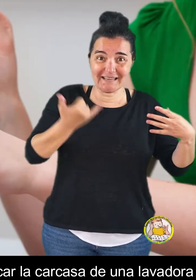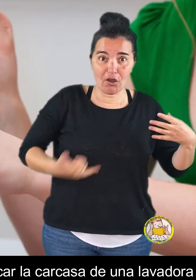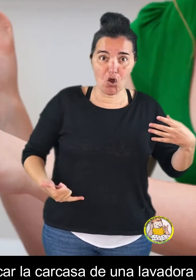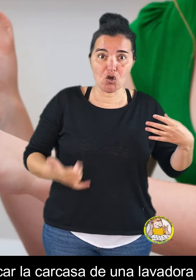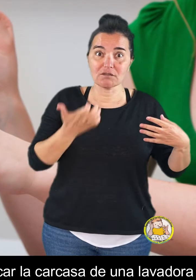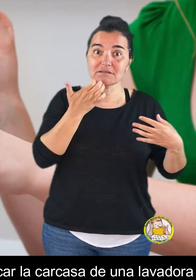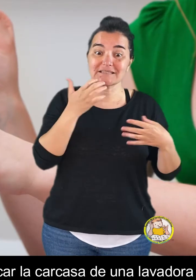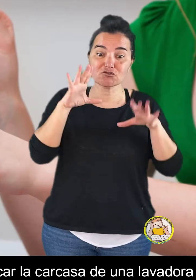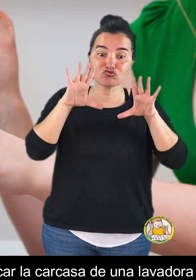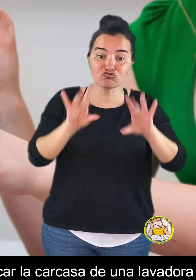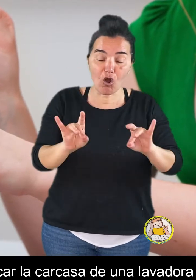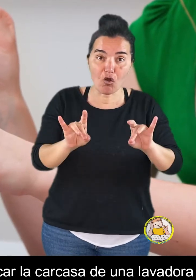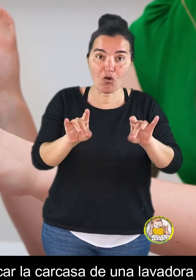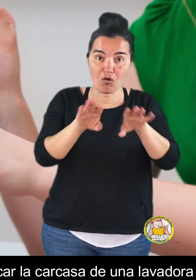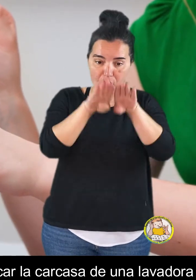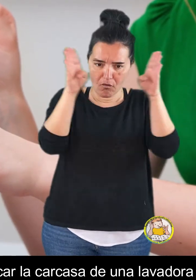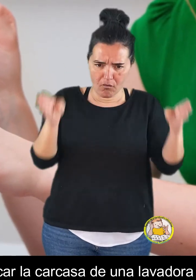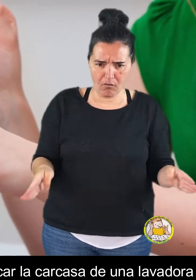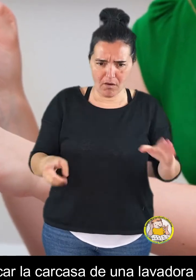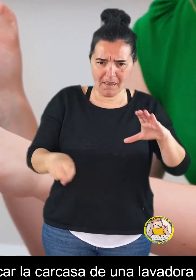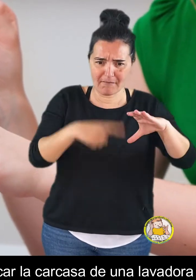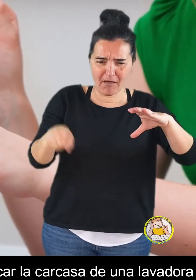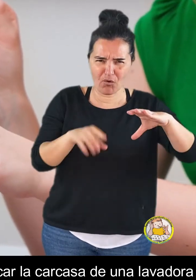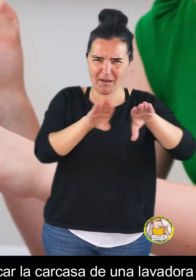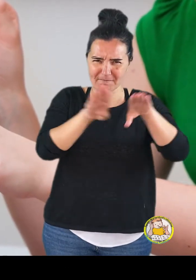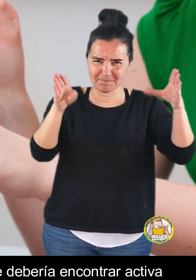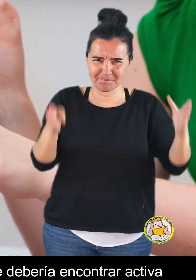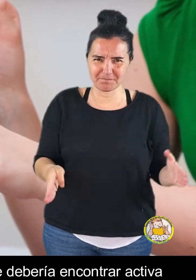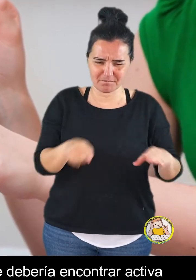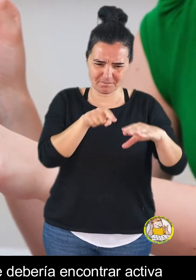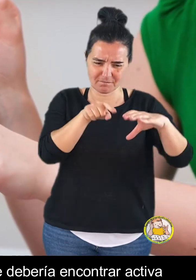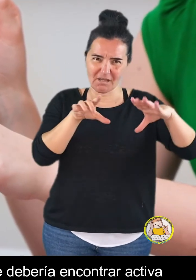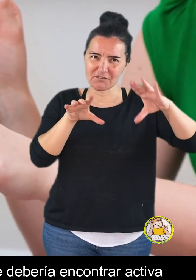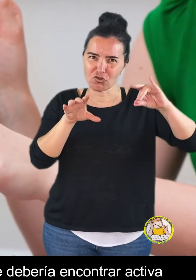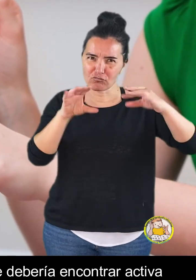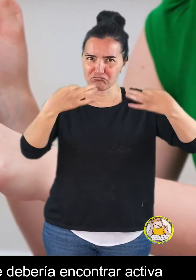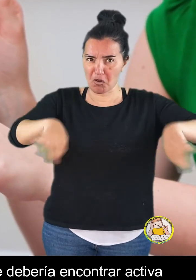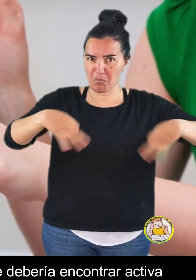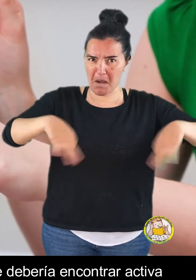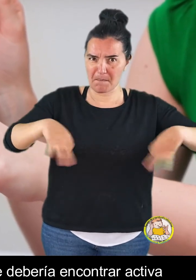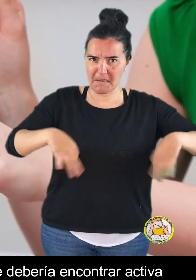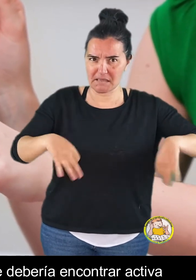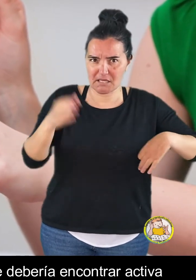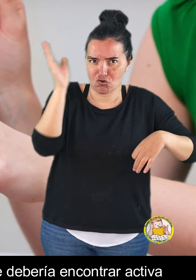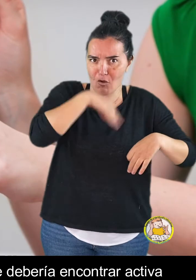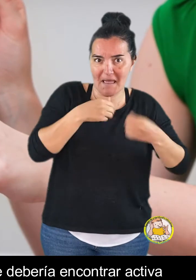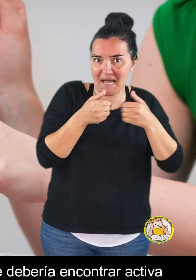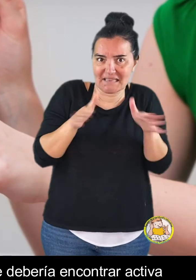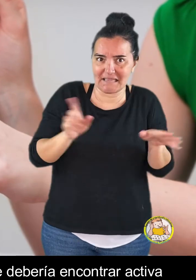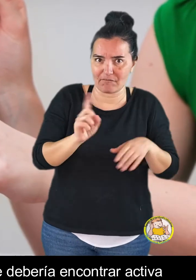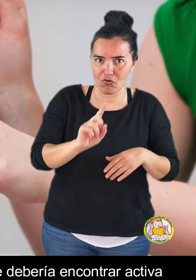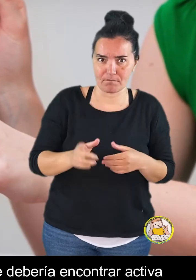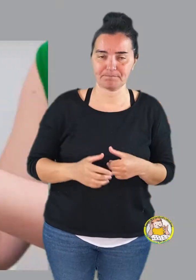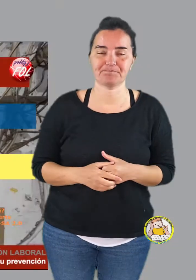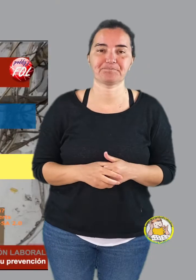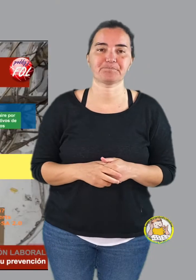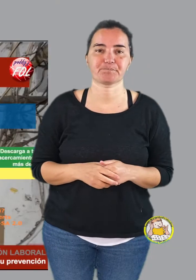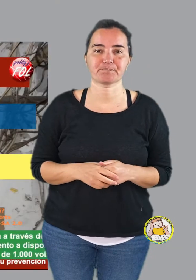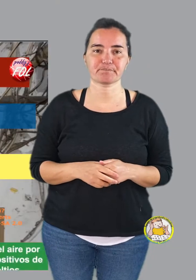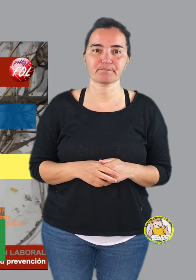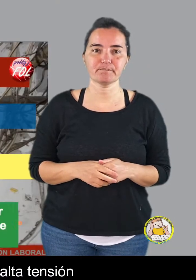descarga eléctrica al tocar la carcasa de una lavadora. Normalmente la carcasa de la lavadora no se debería encontrar